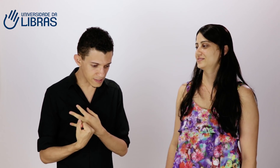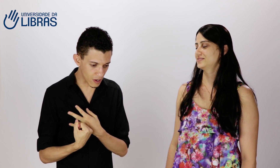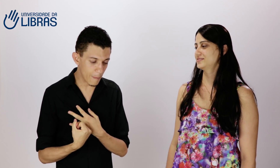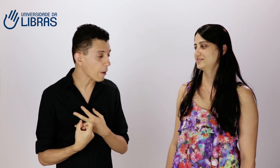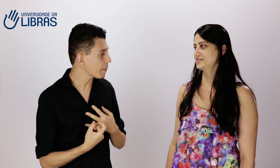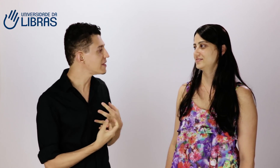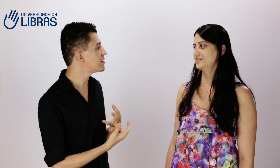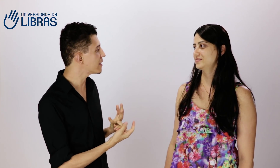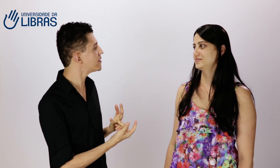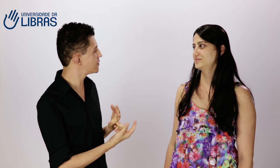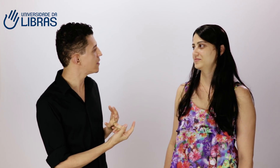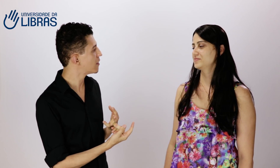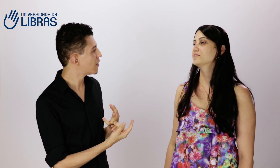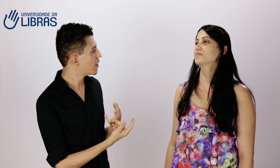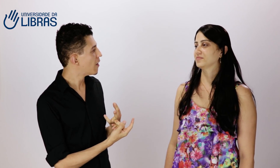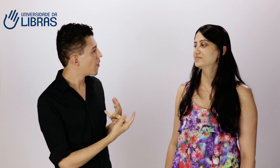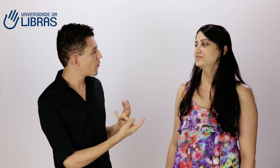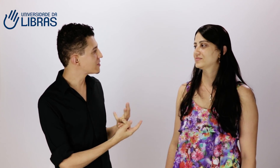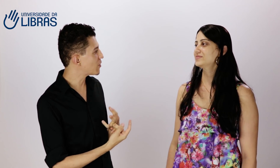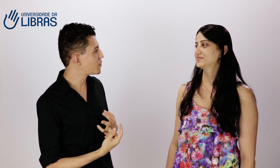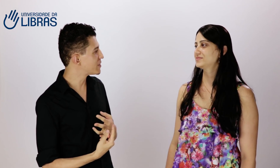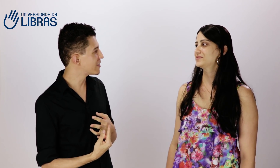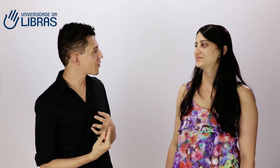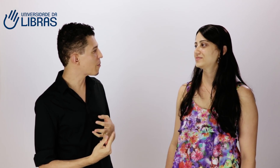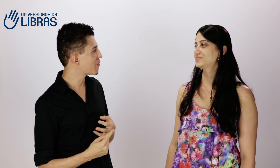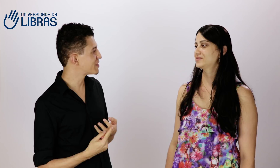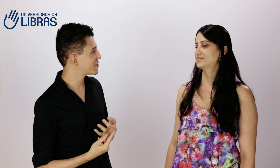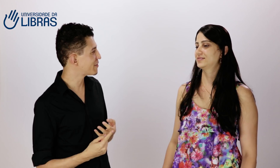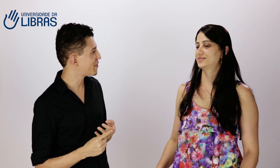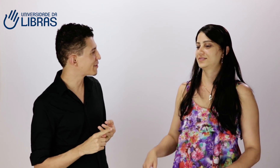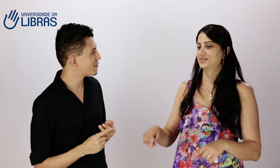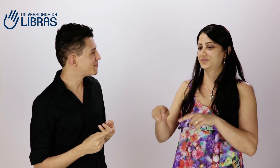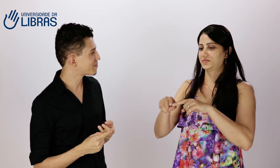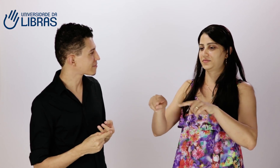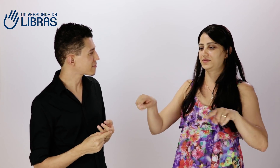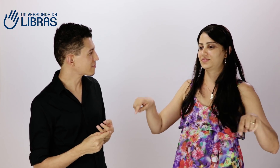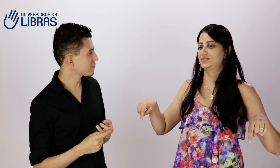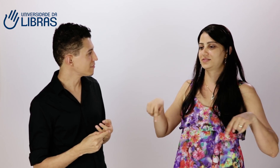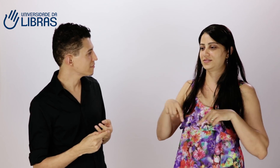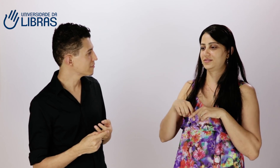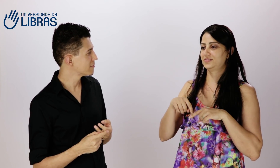relação à própria piscina em si, o sinal de piscina, como você tinha feito?